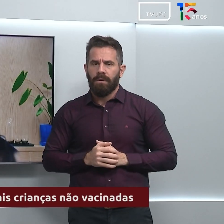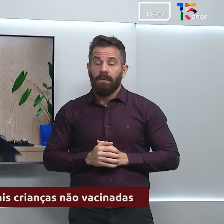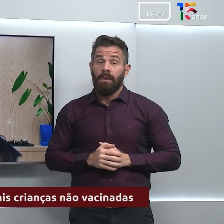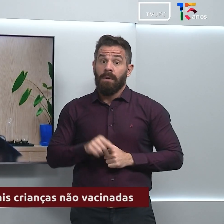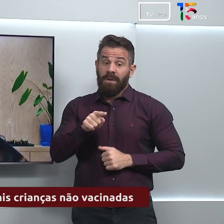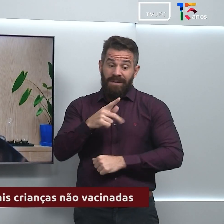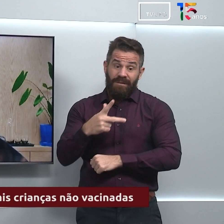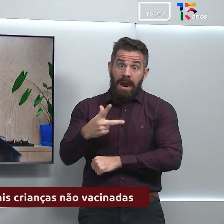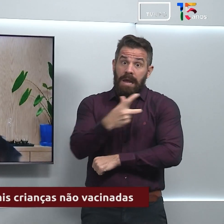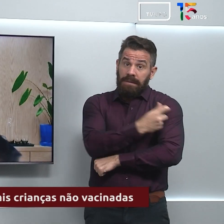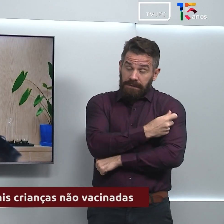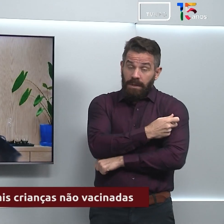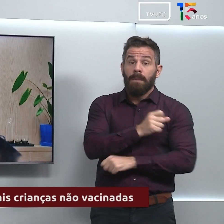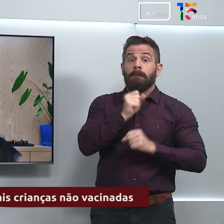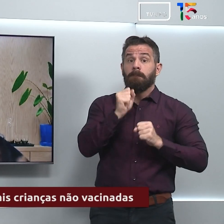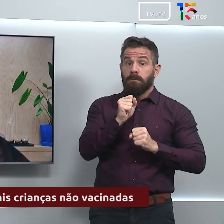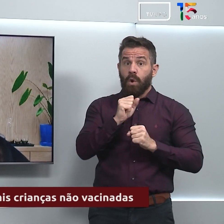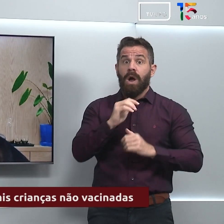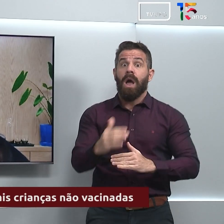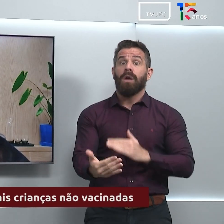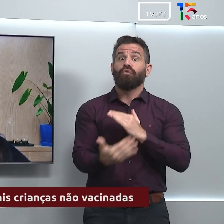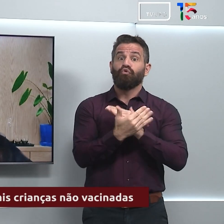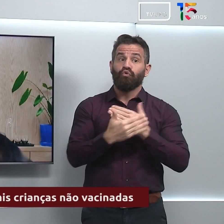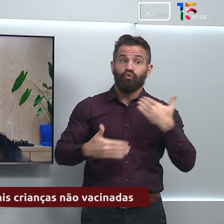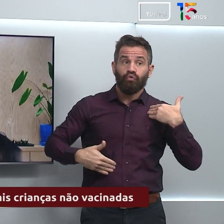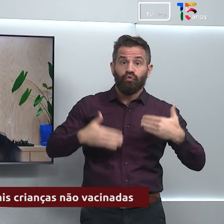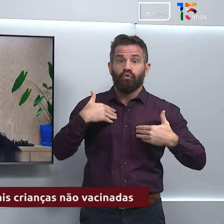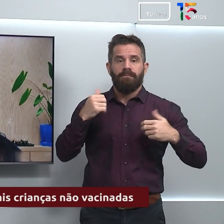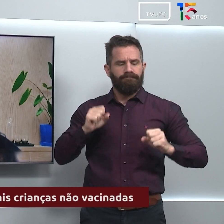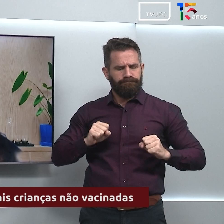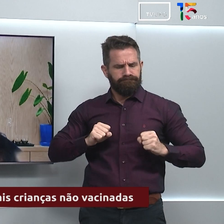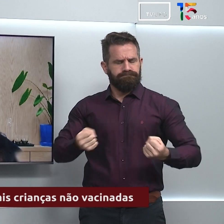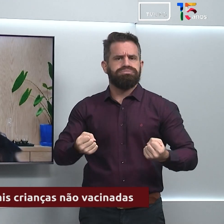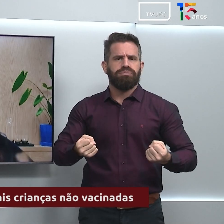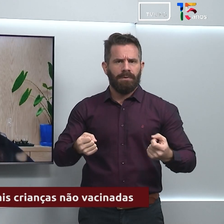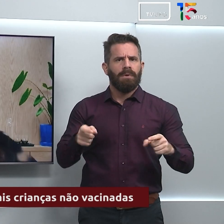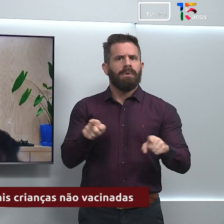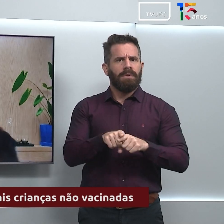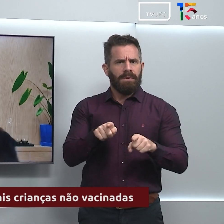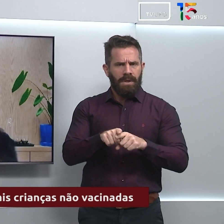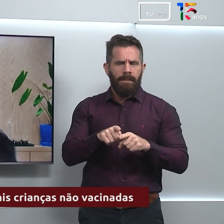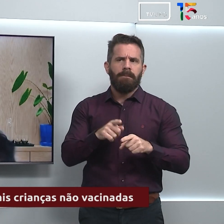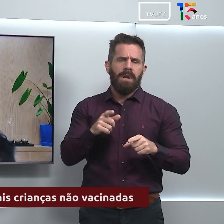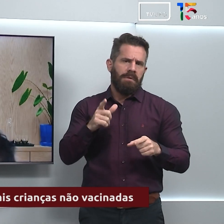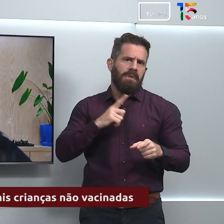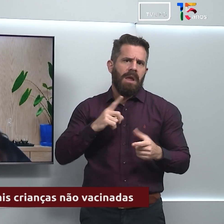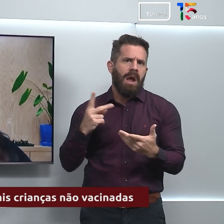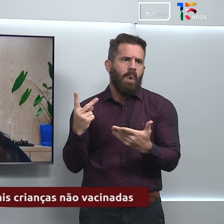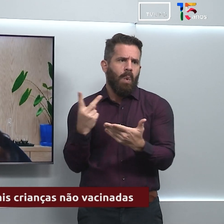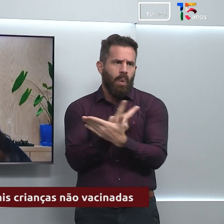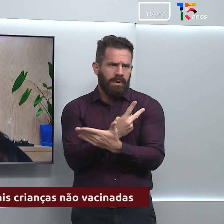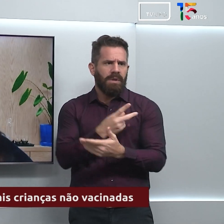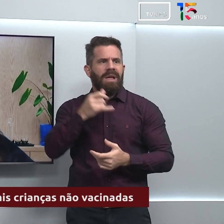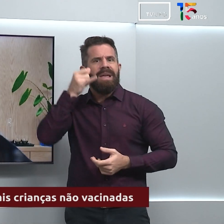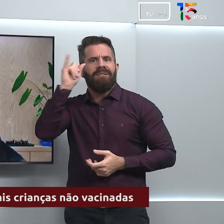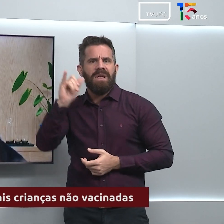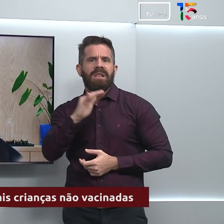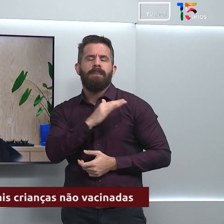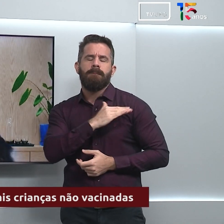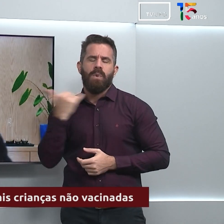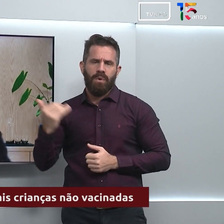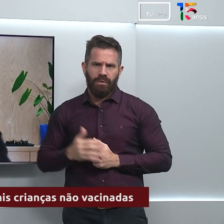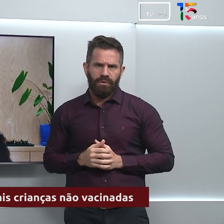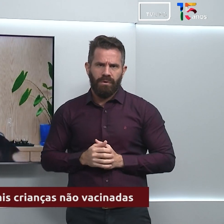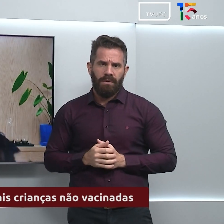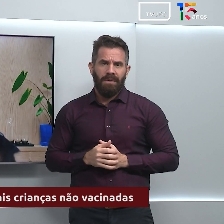daquelas doenças e óbitos, né? Então, comparado com os possíveis eventos supostamente atribuídos à